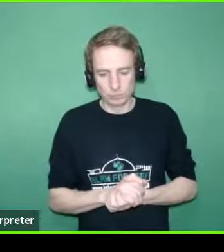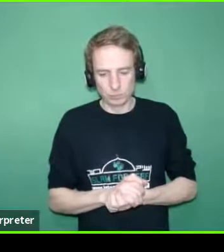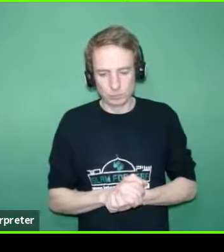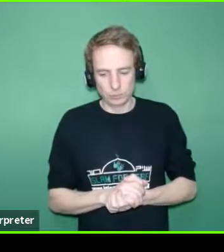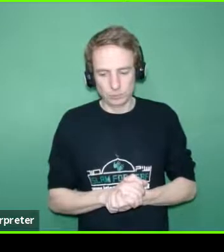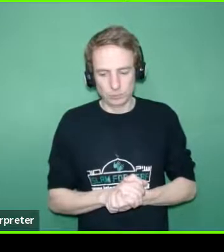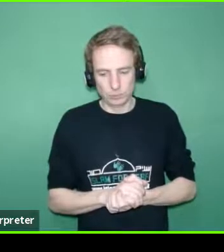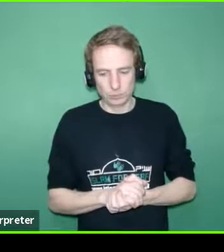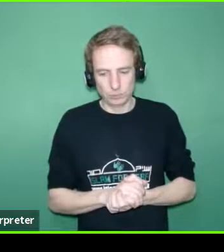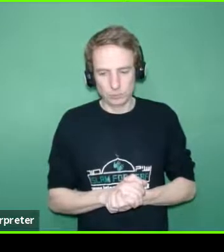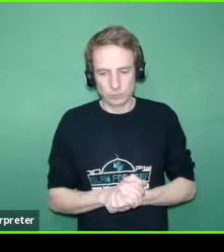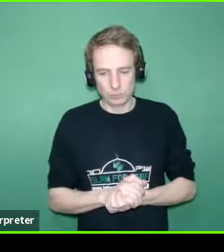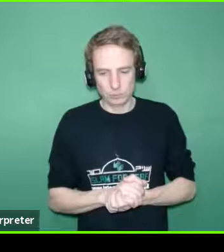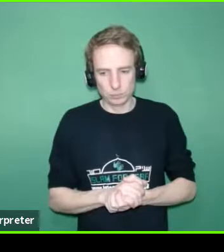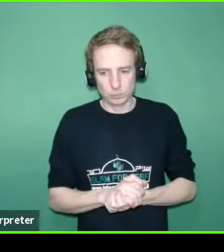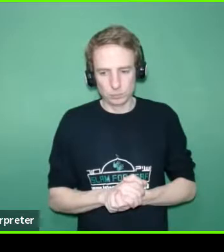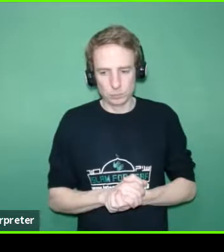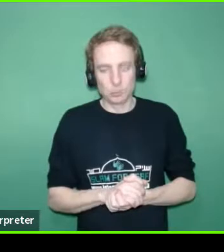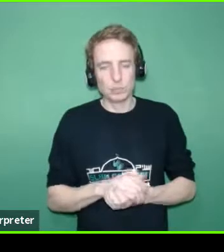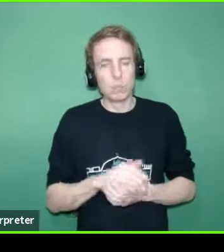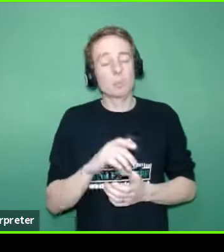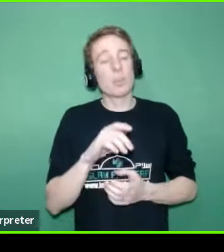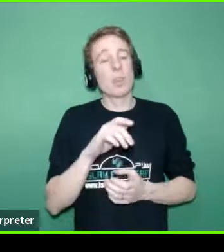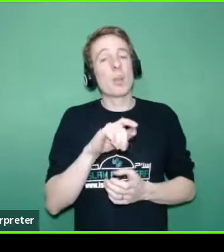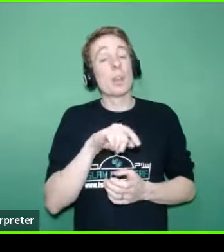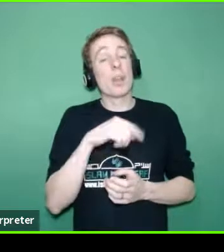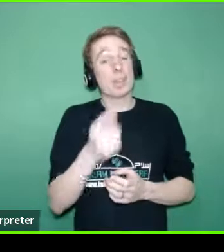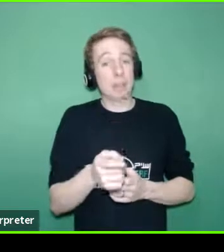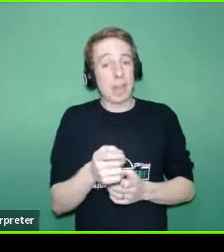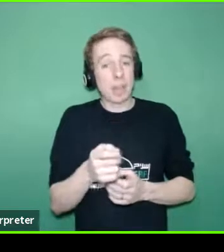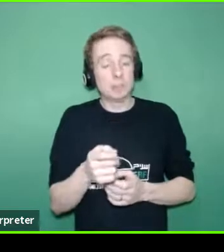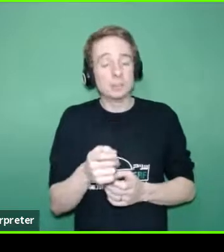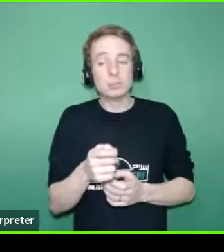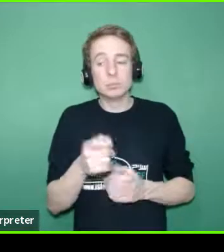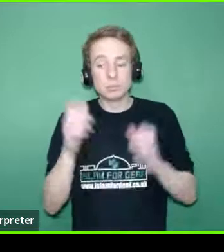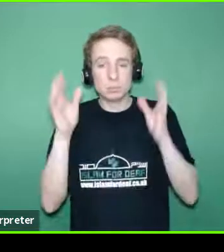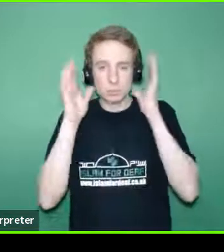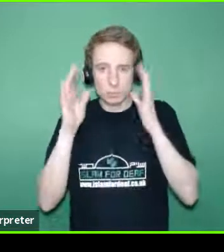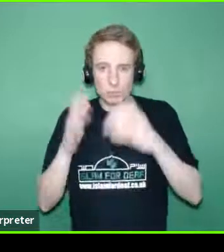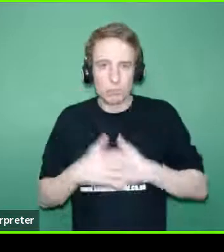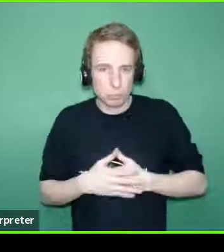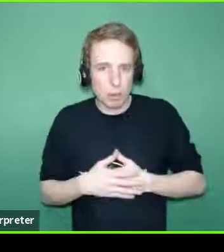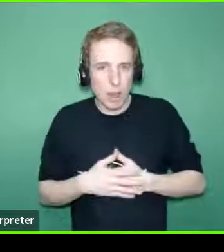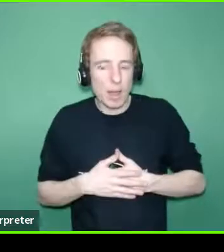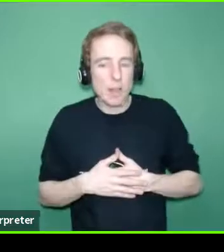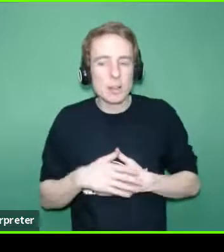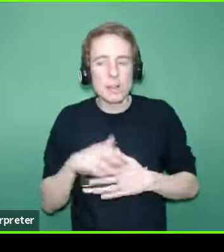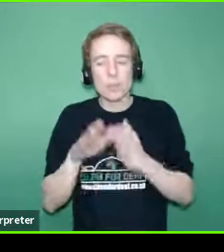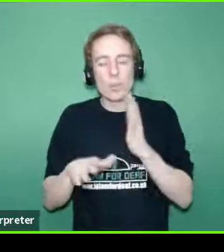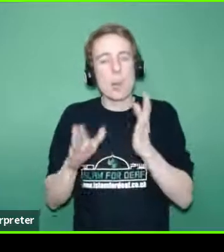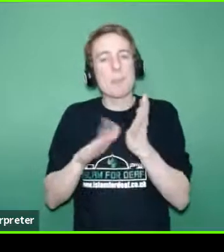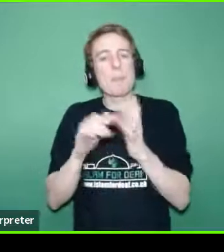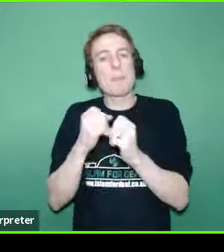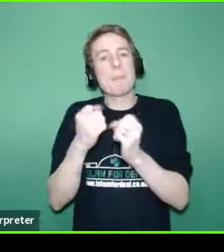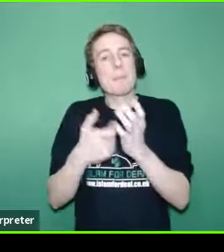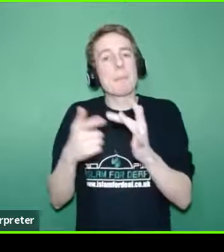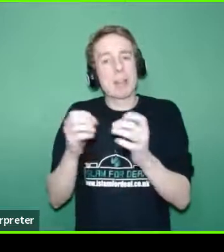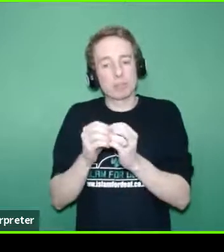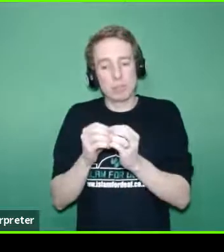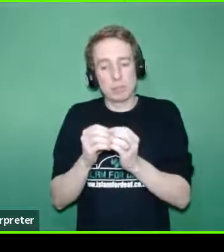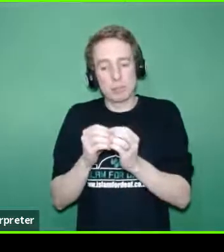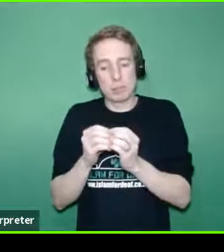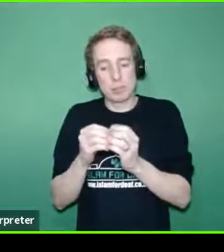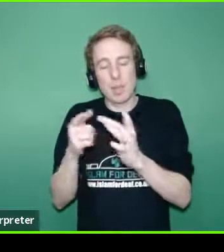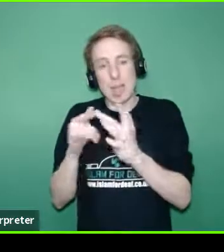ركعة. And then they pray between Salat al-Maghrib and Salat